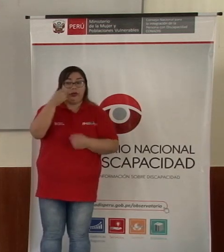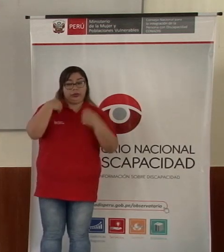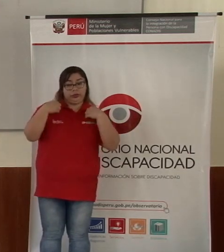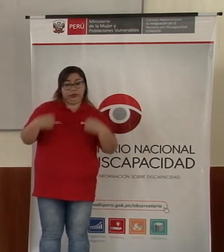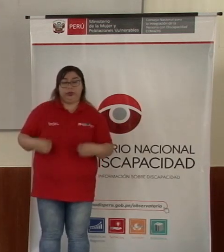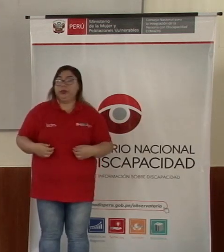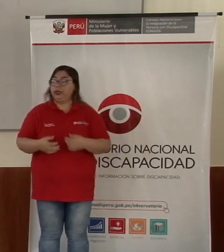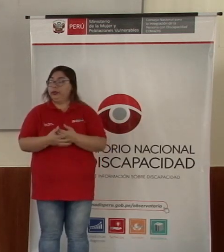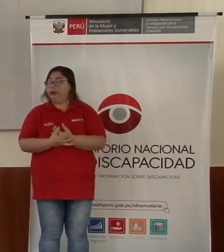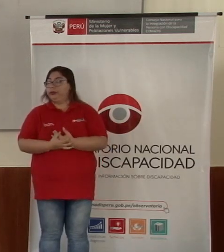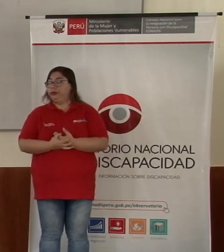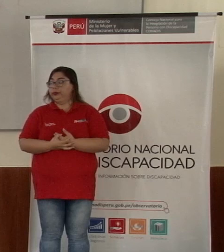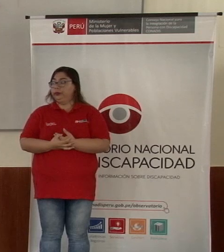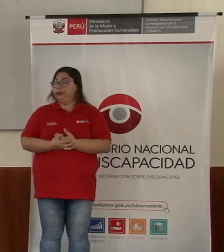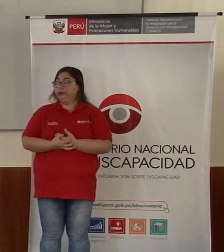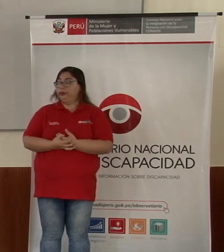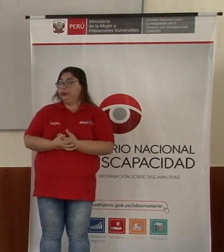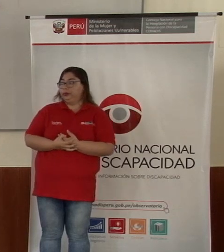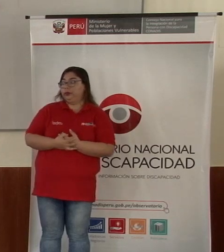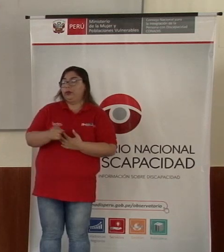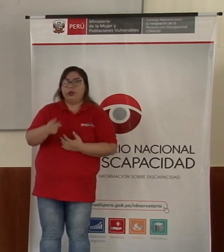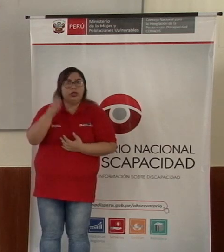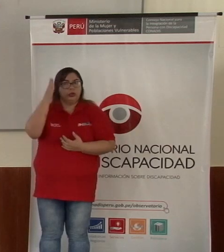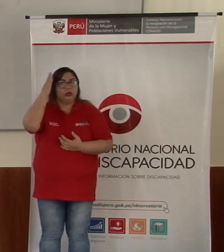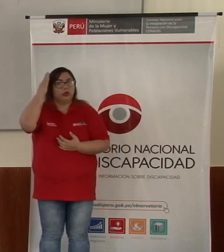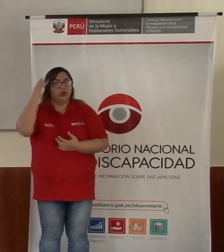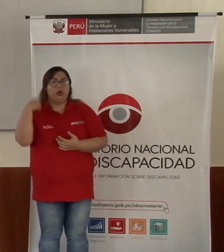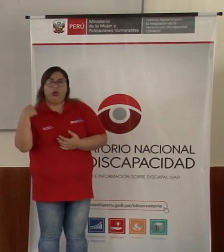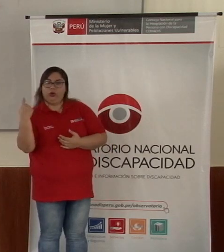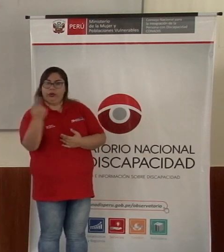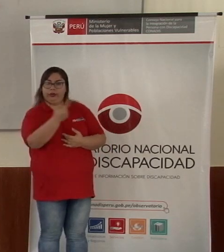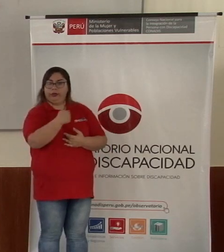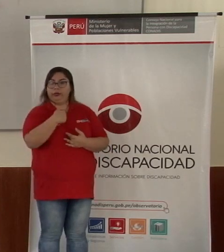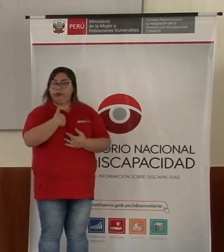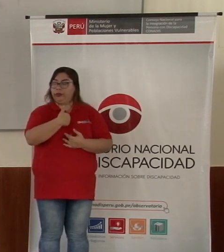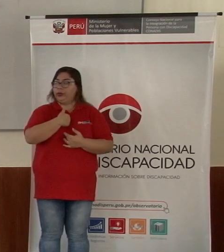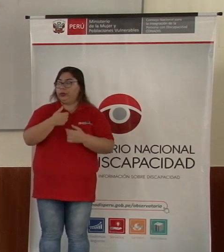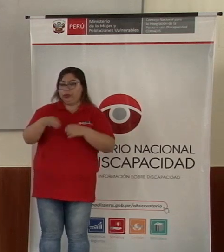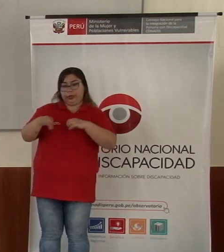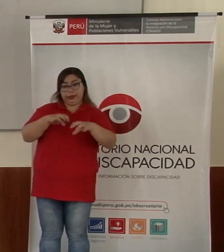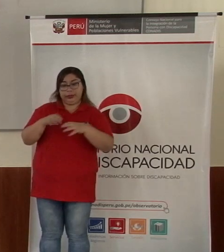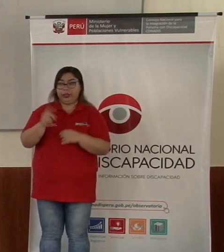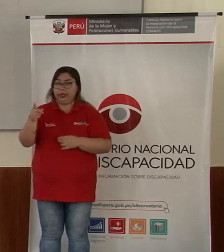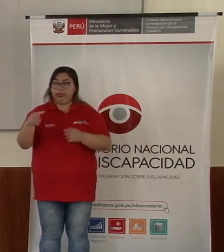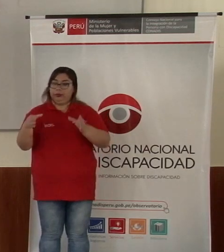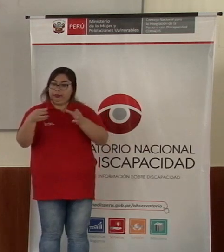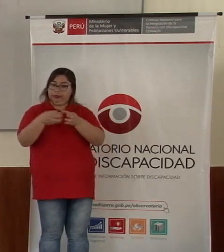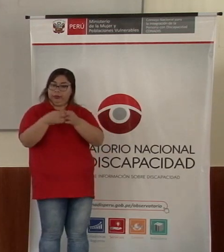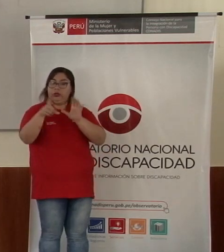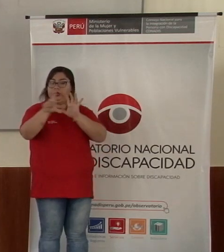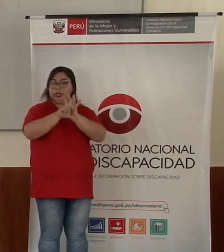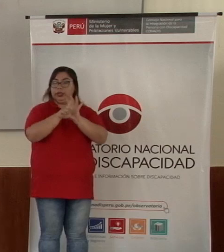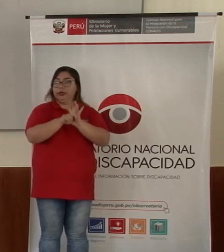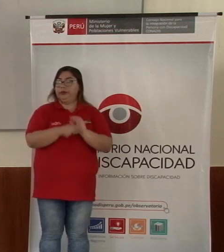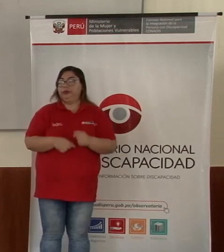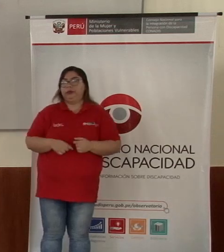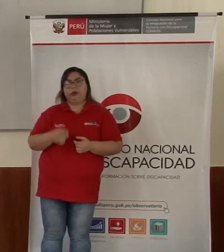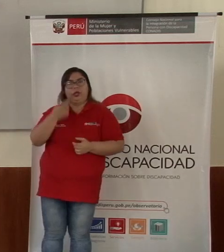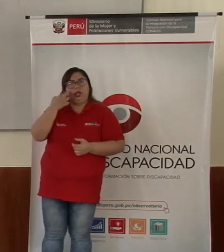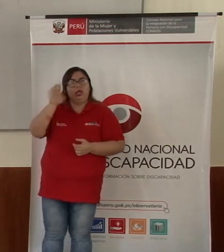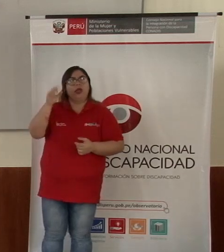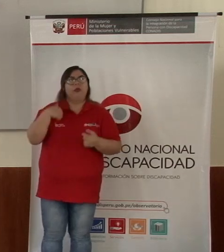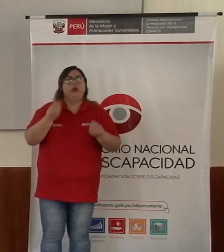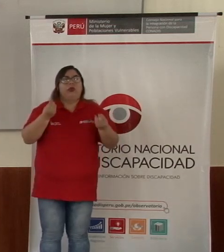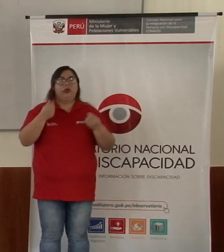jurídico, ¿no? Es todo lo que yo puedo hacer que está dentro de un ámbito legal. ¿Y qué es lo que tú